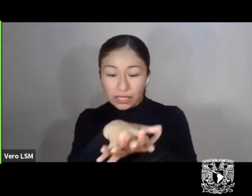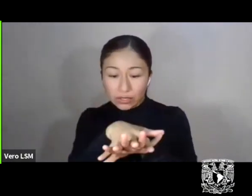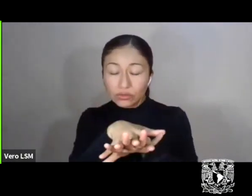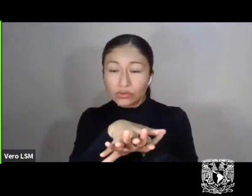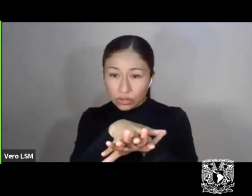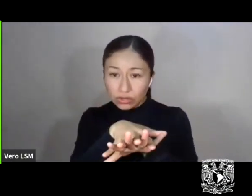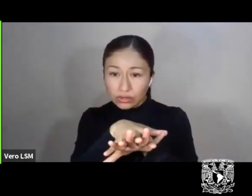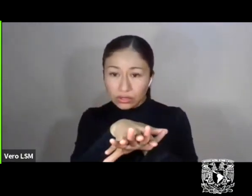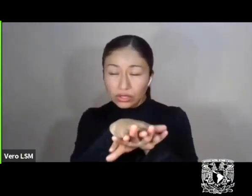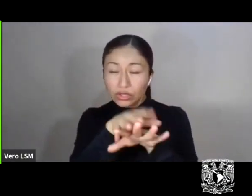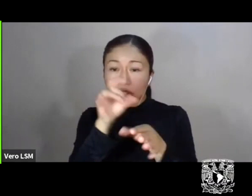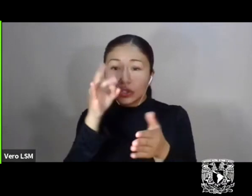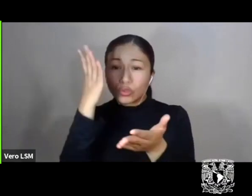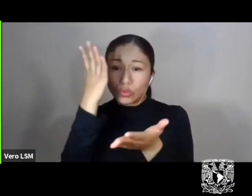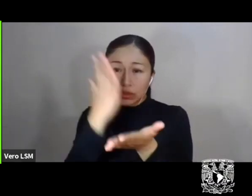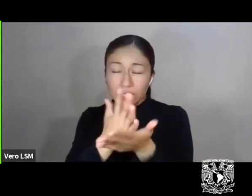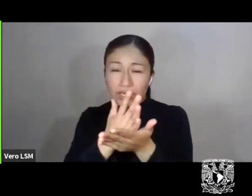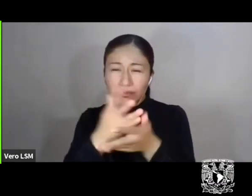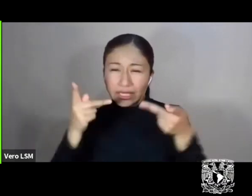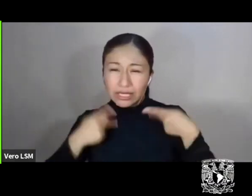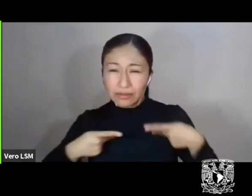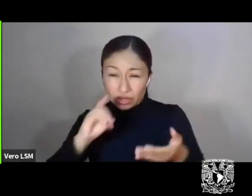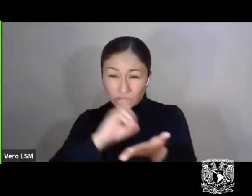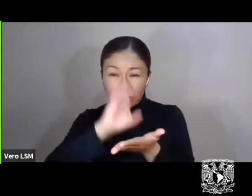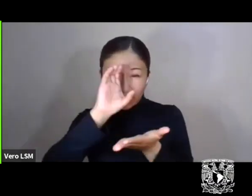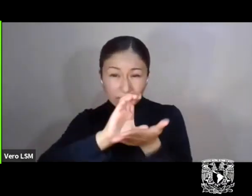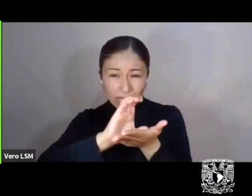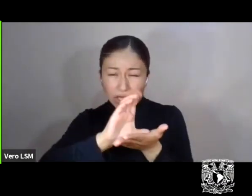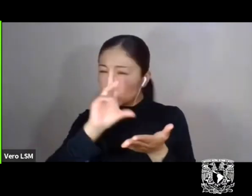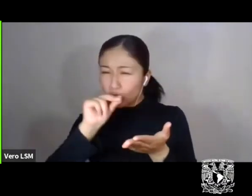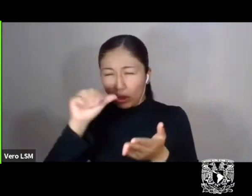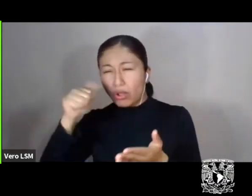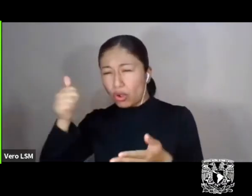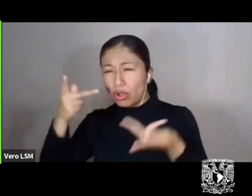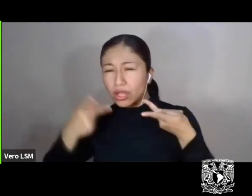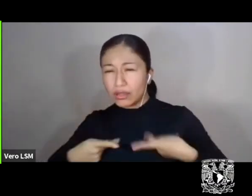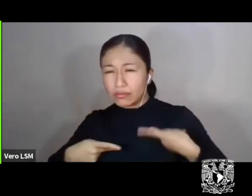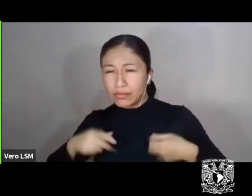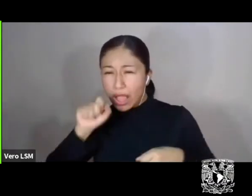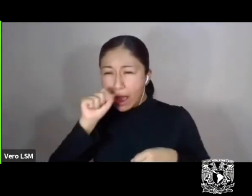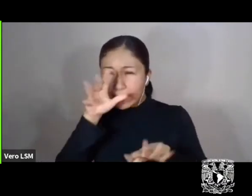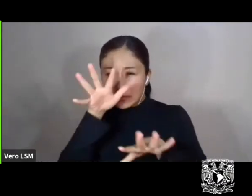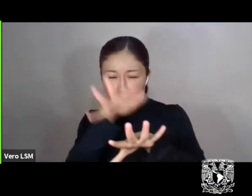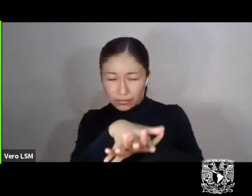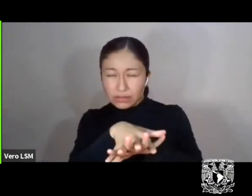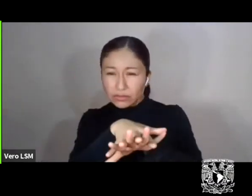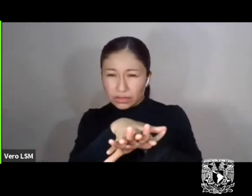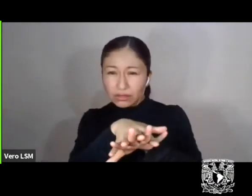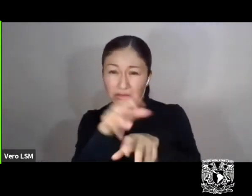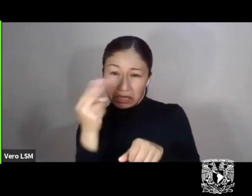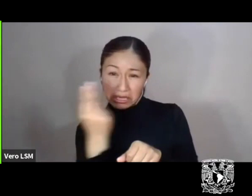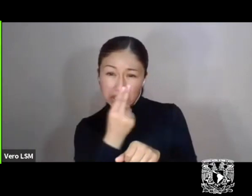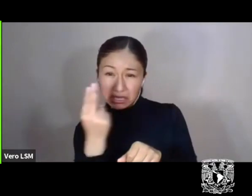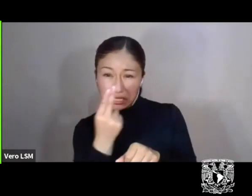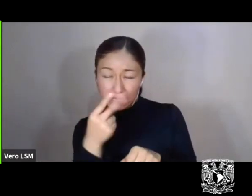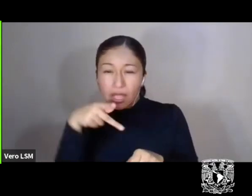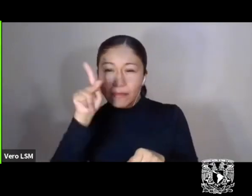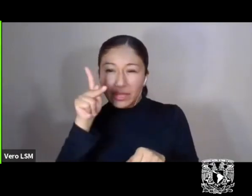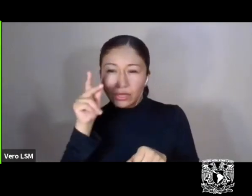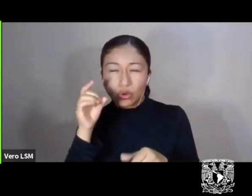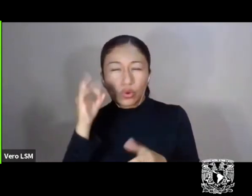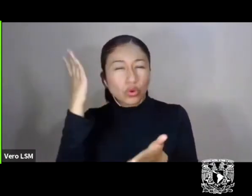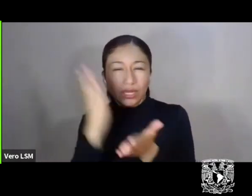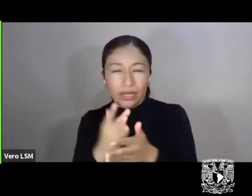excluidos, ¿no? Pero pensándolo de la discapacidad sería valorar esa diversidad humana. Ah, bueno, pues todos somos diversos,